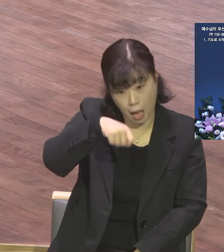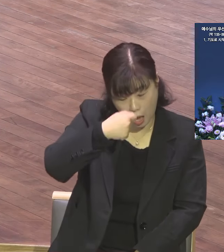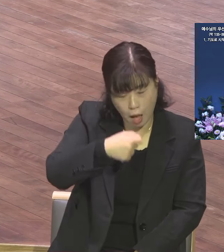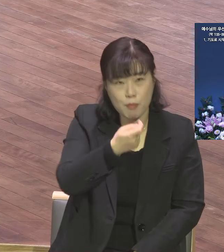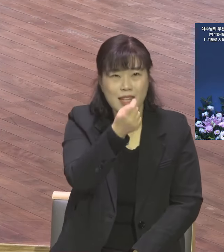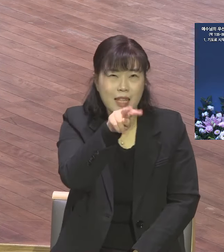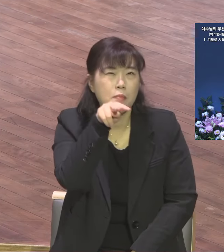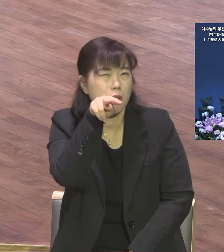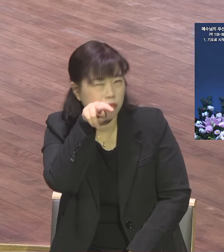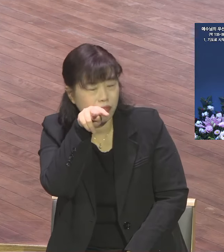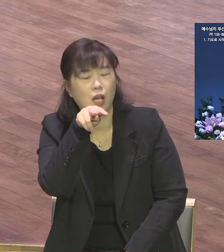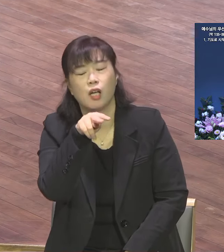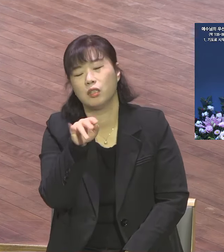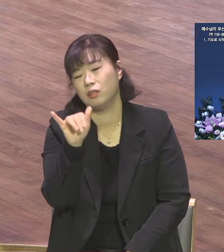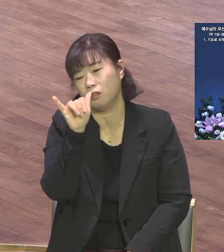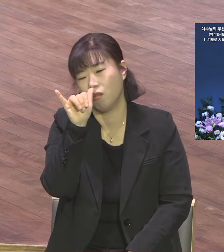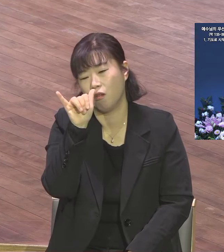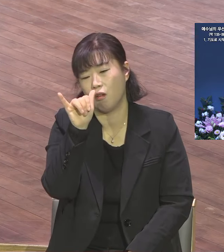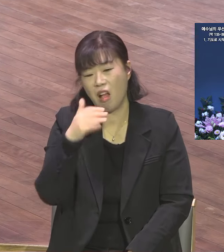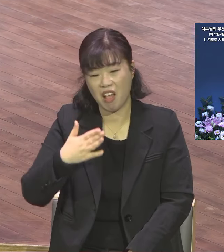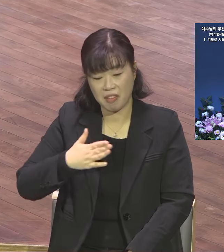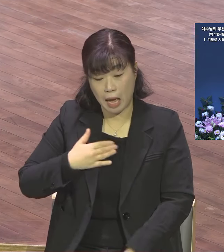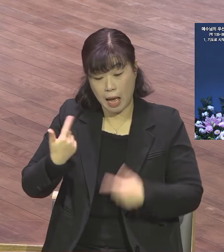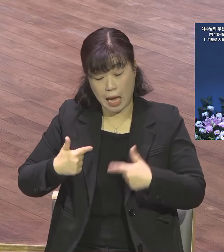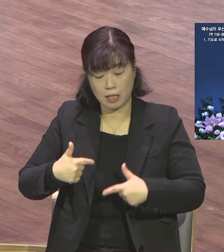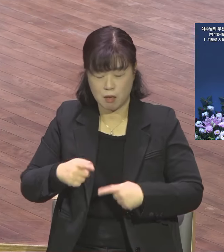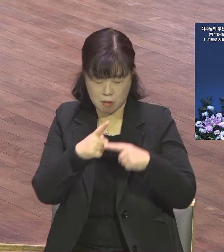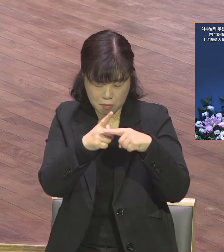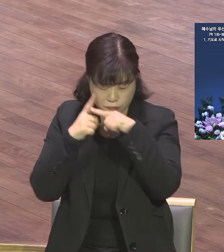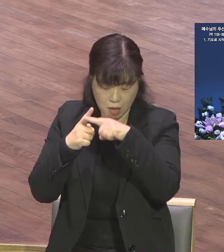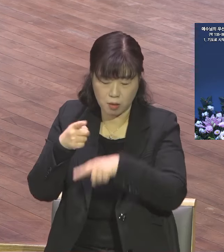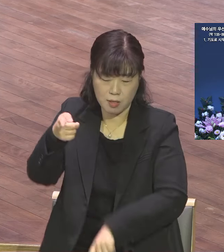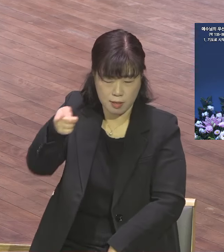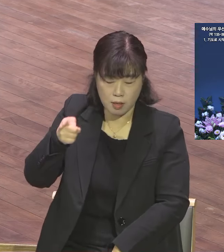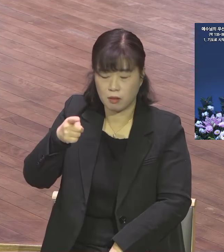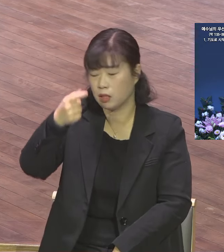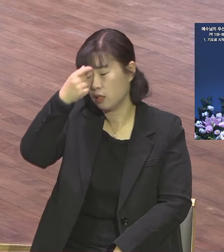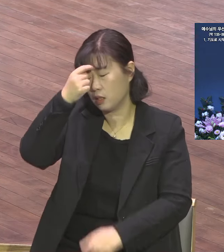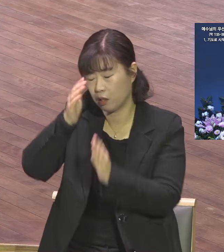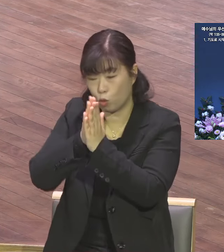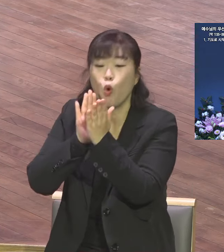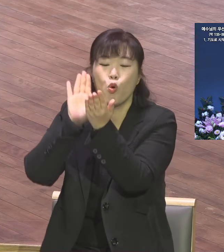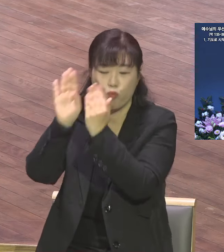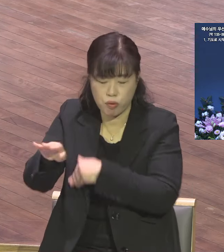그것을 철저하게 지킵니다. 철저하게. 하나님 앞에 하나님 보시라고.